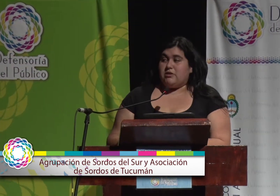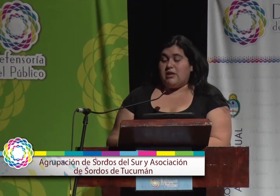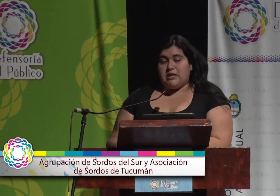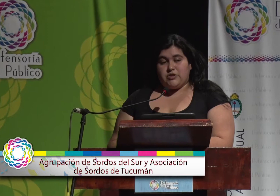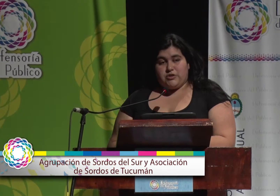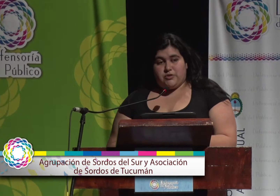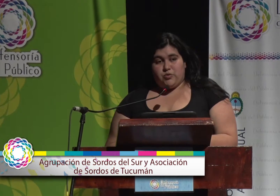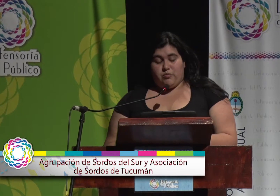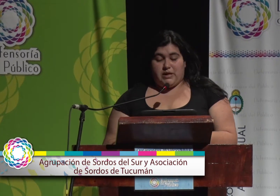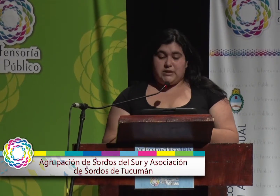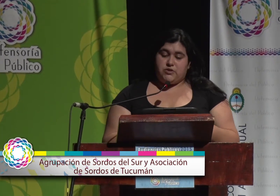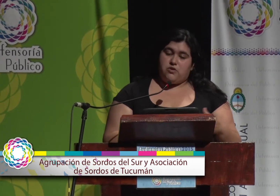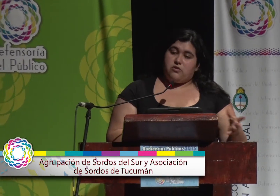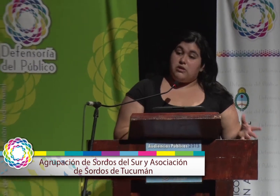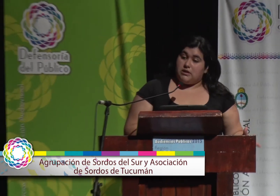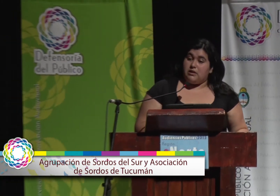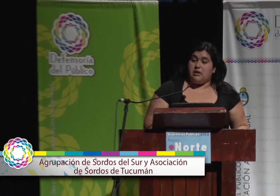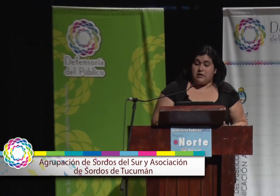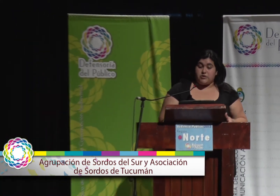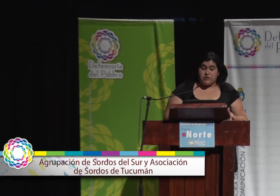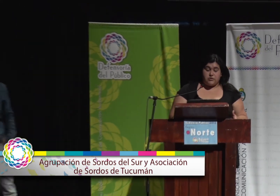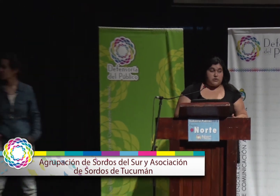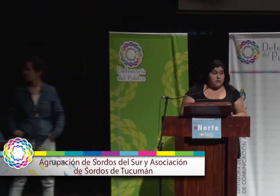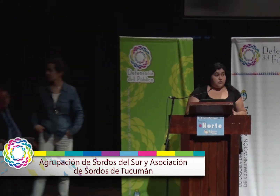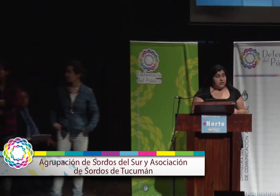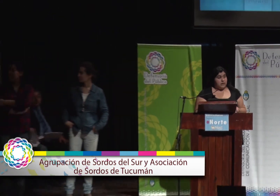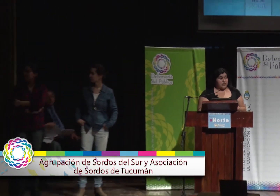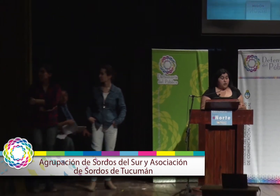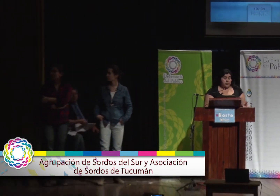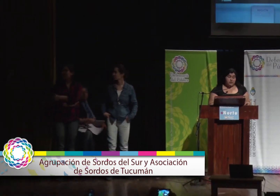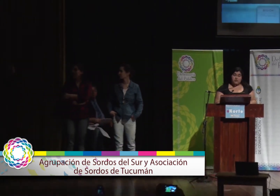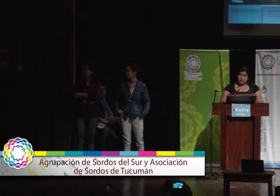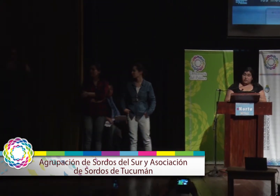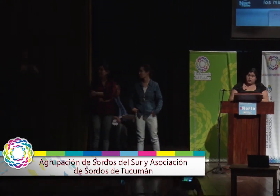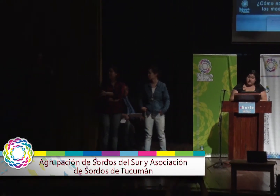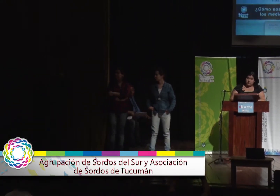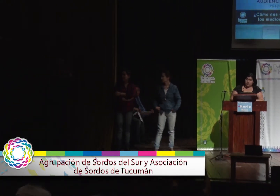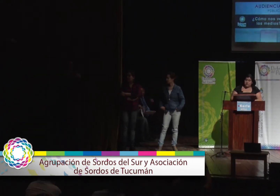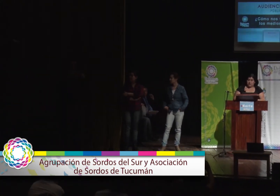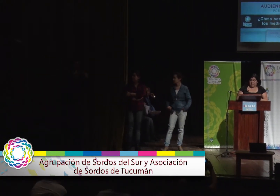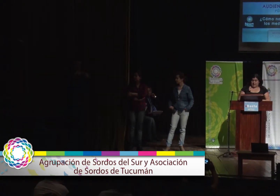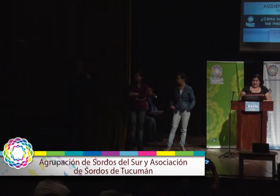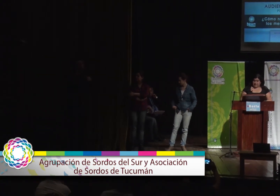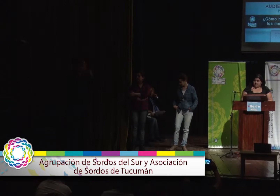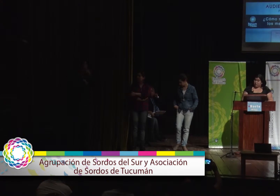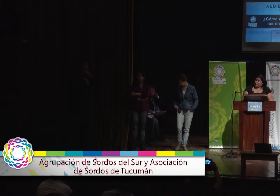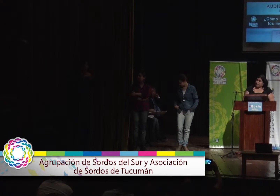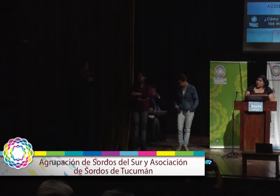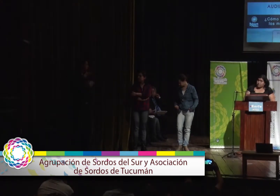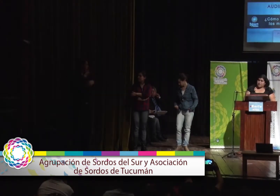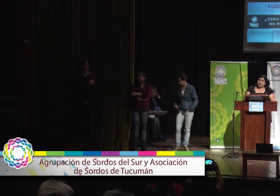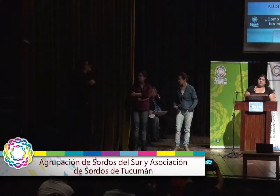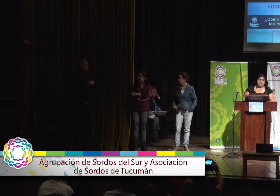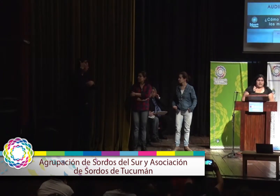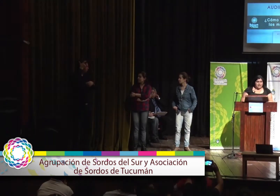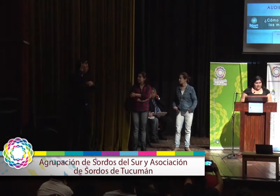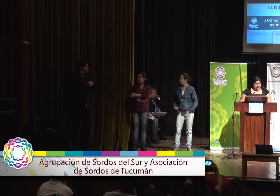de la Asociación Tucumana de Sordos y de la Asociación de Agrupación de Sordos del Sur, e hicimos una denuncia. Esta es la